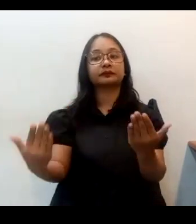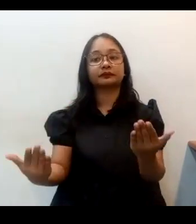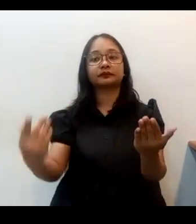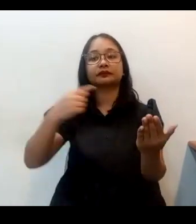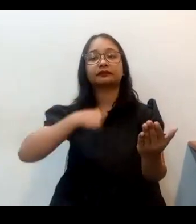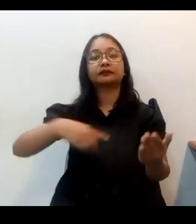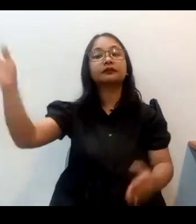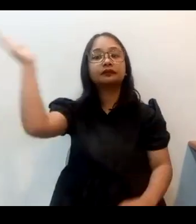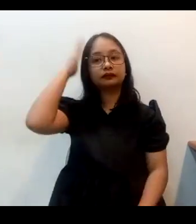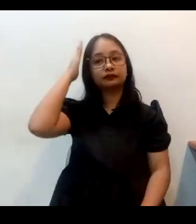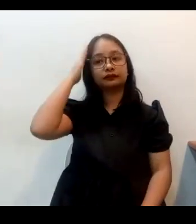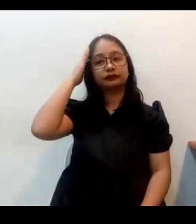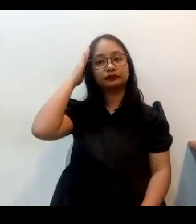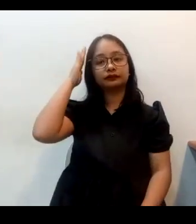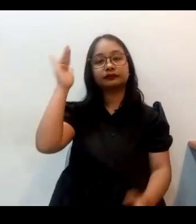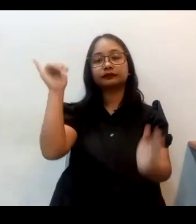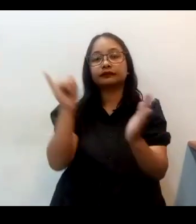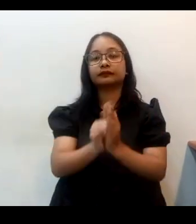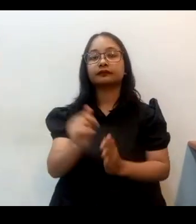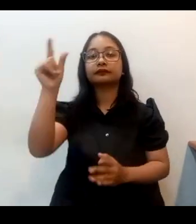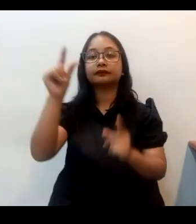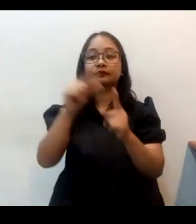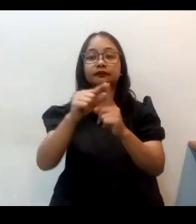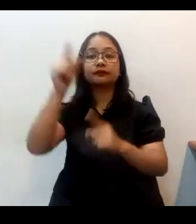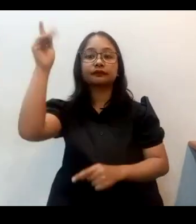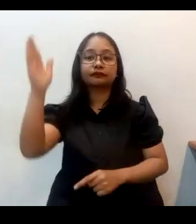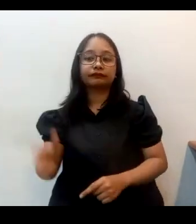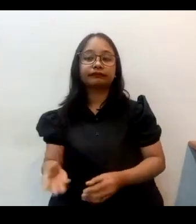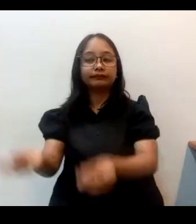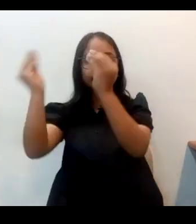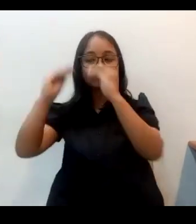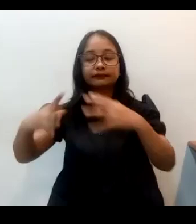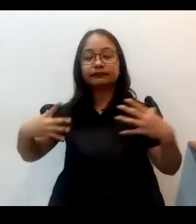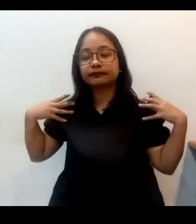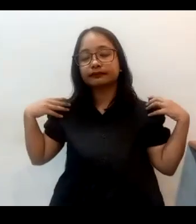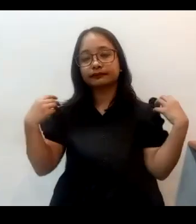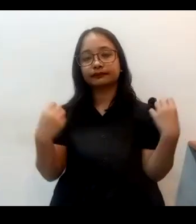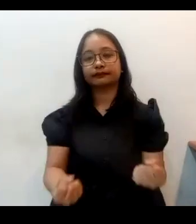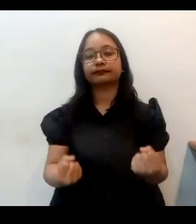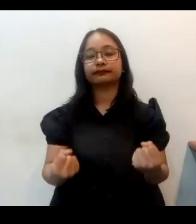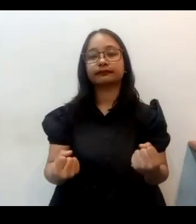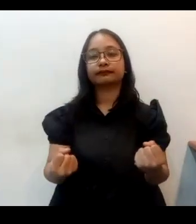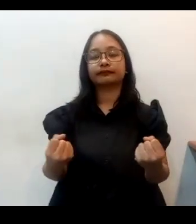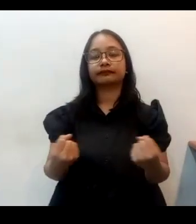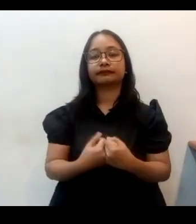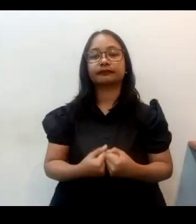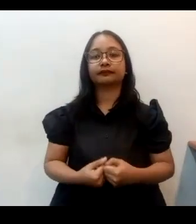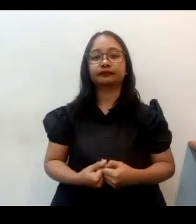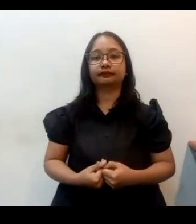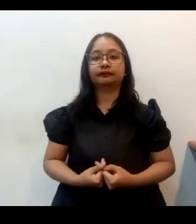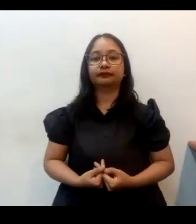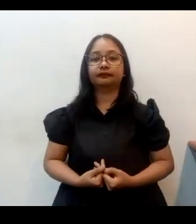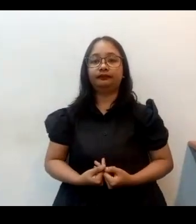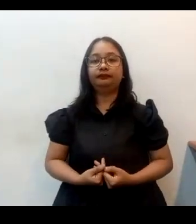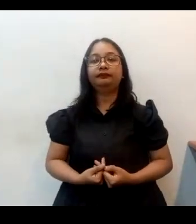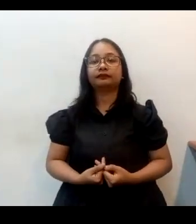spiritual strength. Isang bagay yung nalalaman ko na yung salita ng Diyos yung nagbibigay sa akin ng kalakasan espiritual. How sweet the Word of God